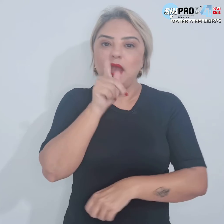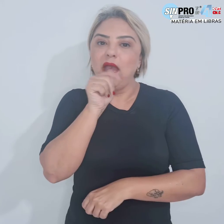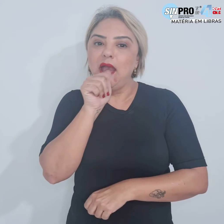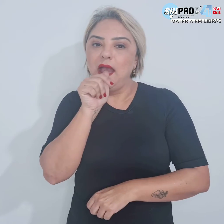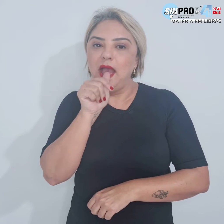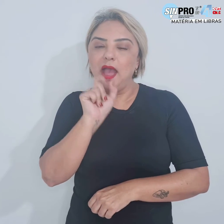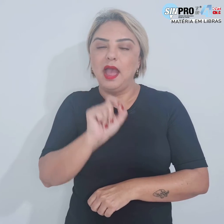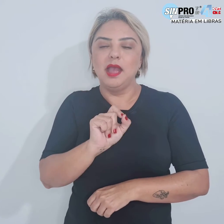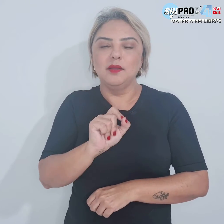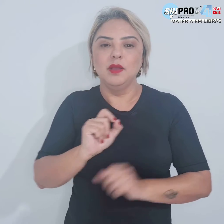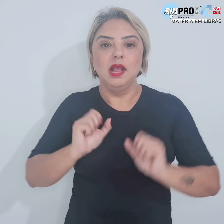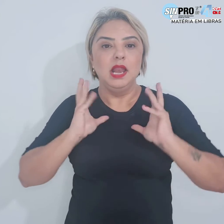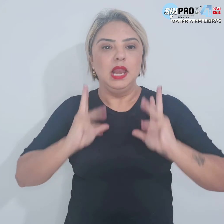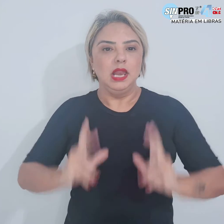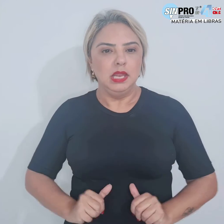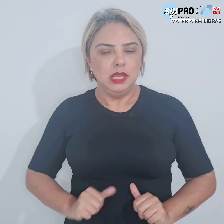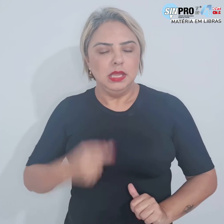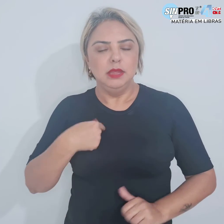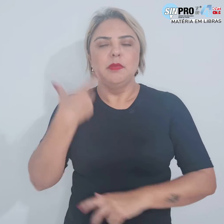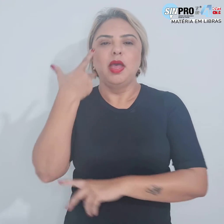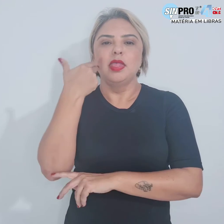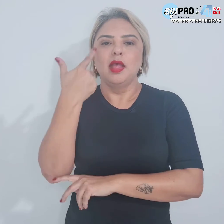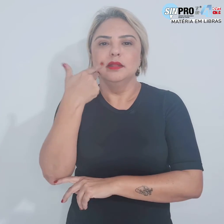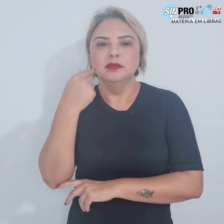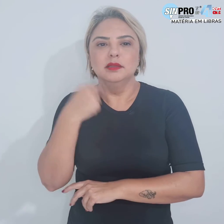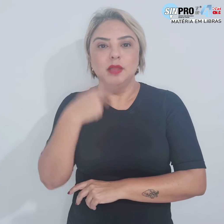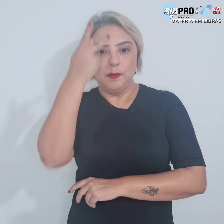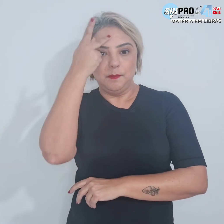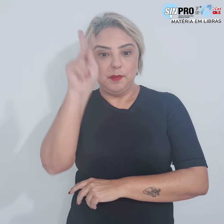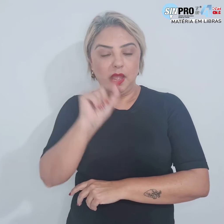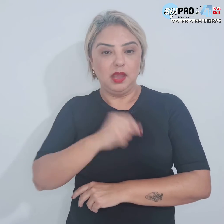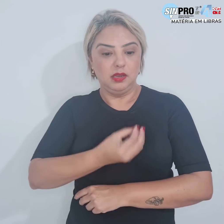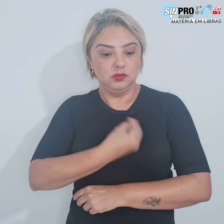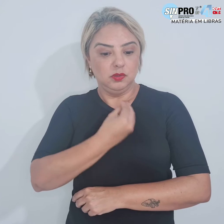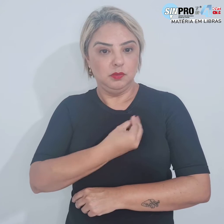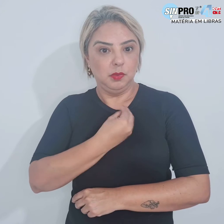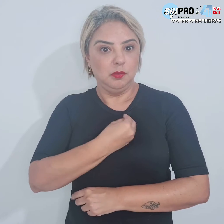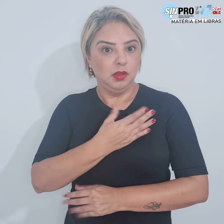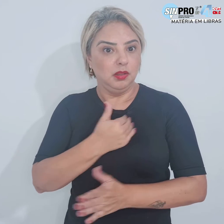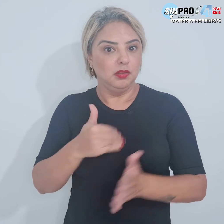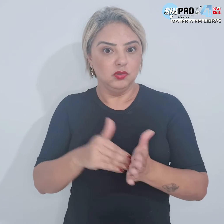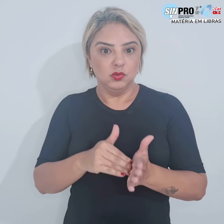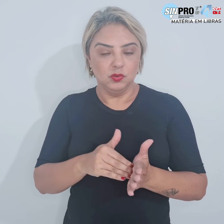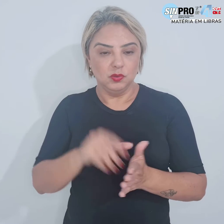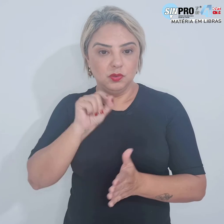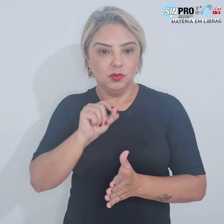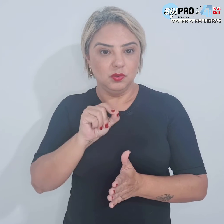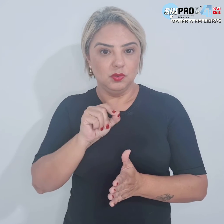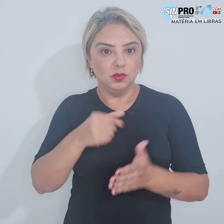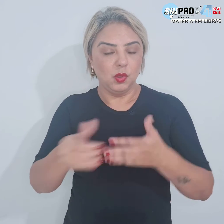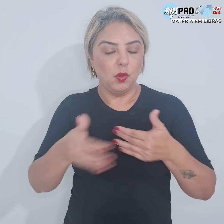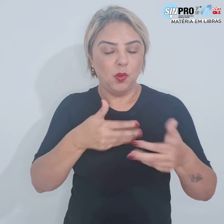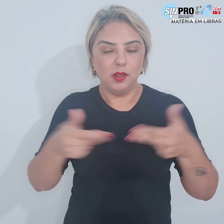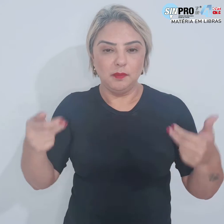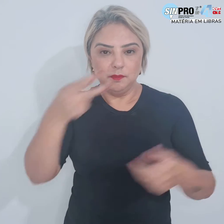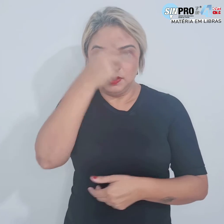um bem disponível na natureza para a sobrevivência de todos, indistintamente, está sendo